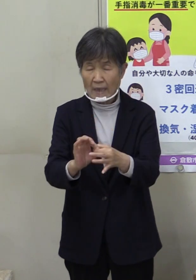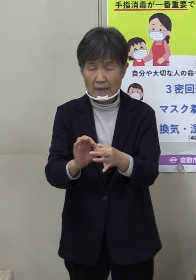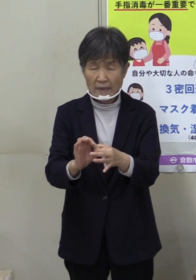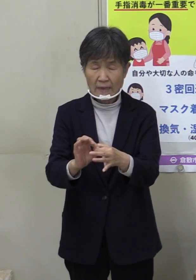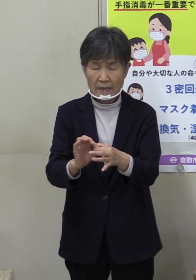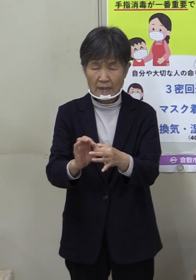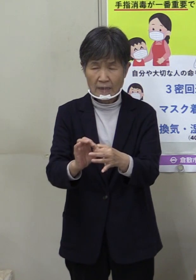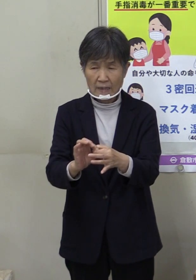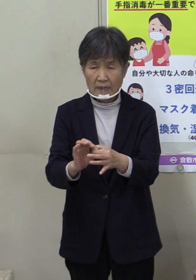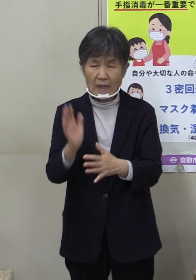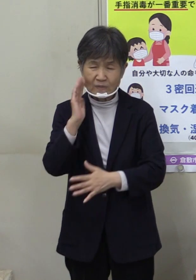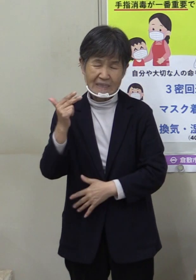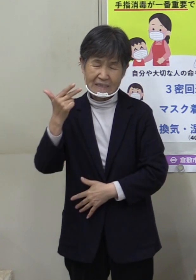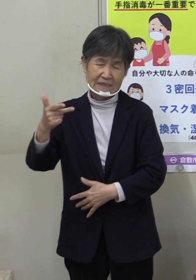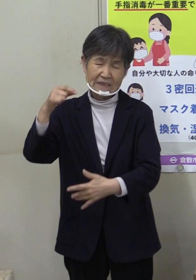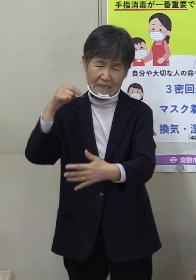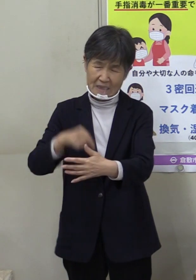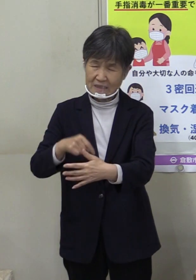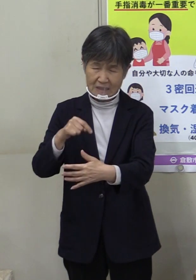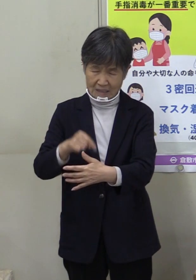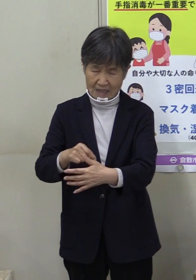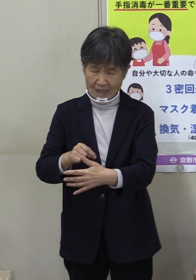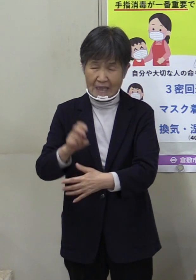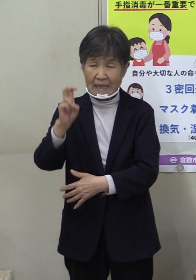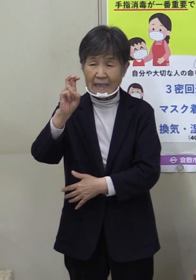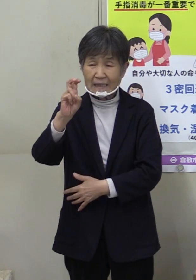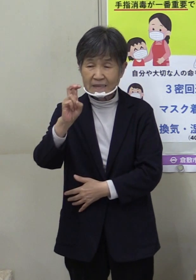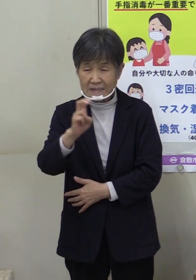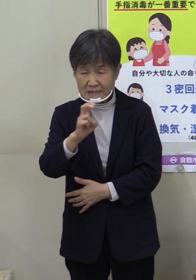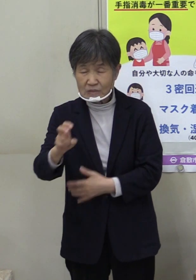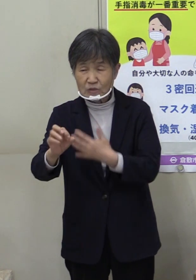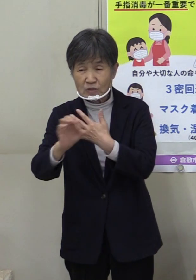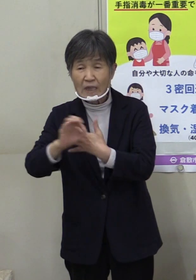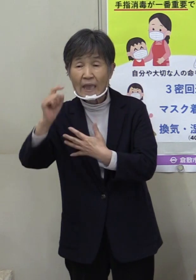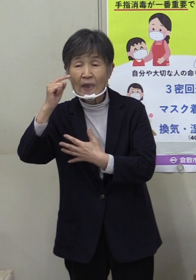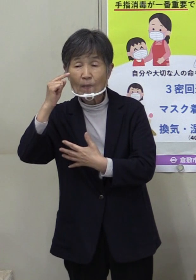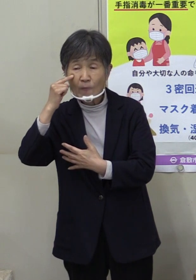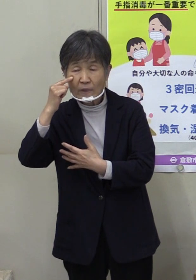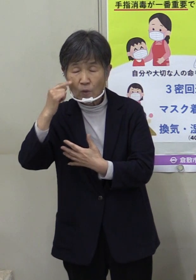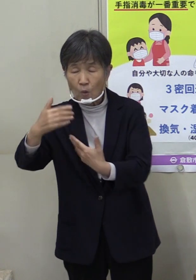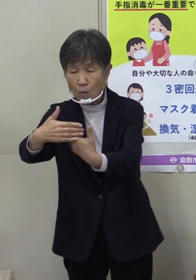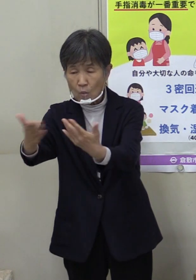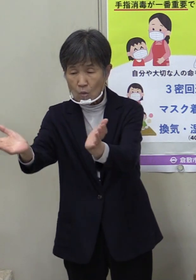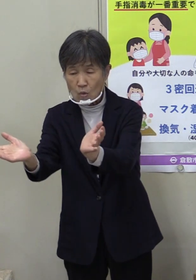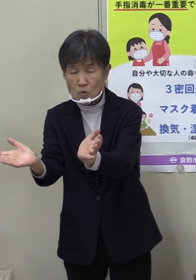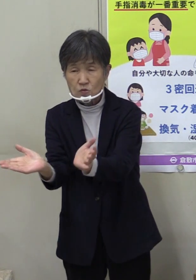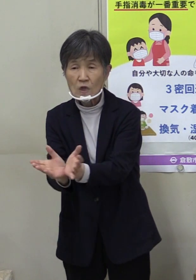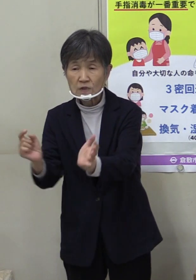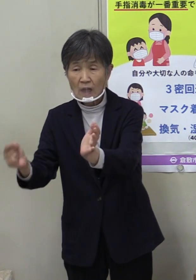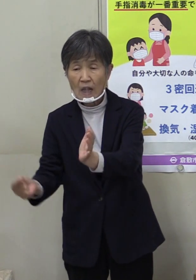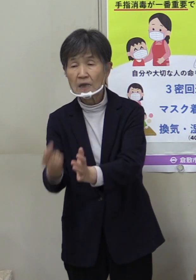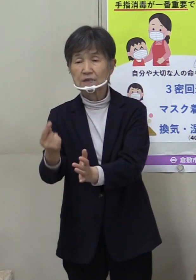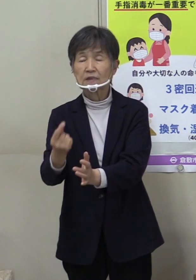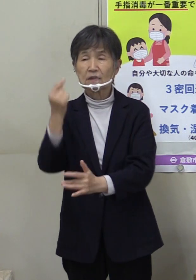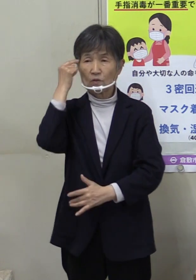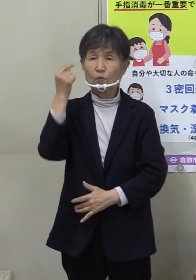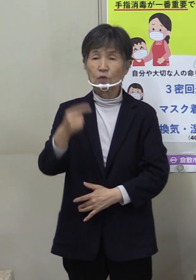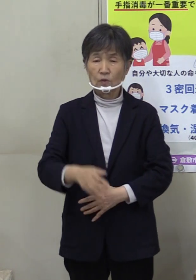ので、市内20例目のクラスターが発生したと考え